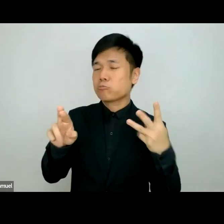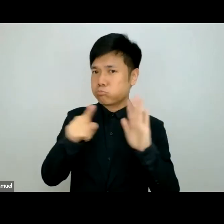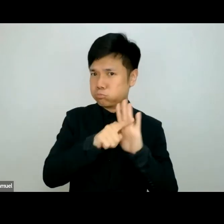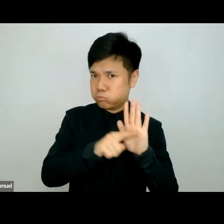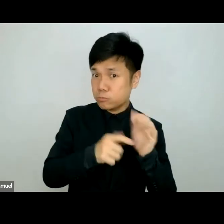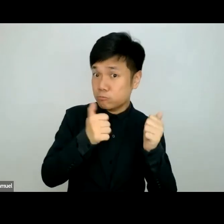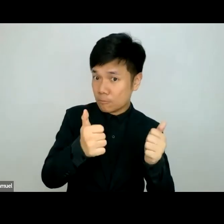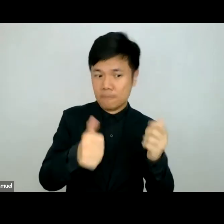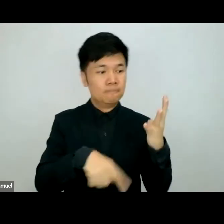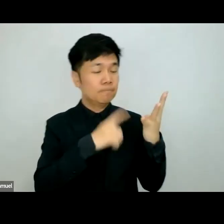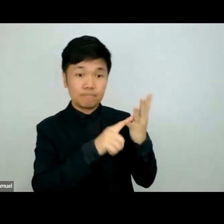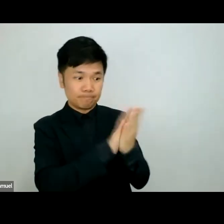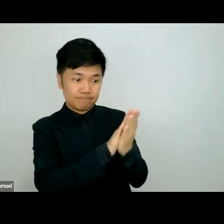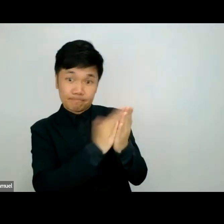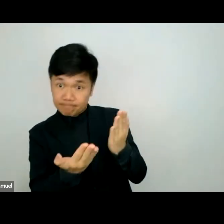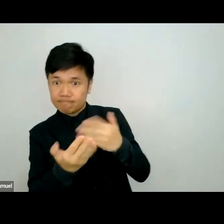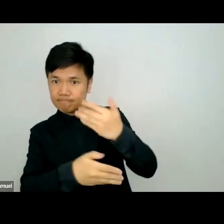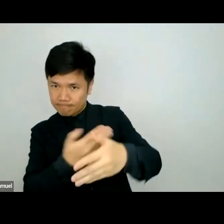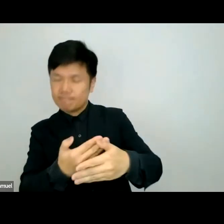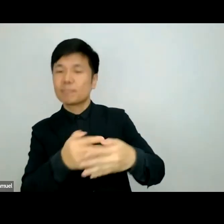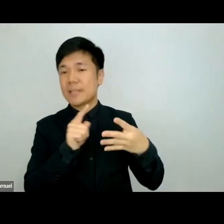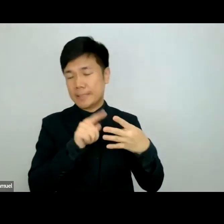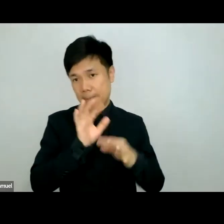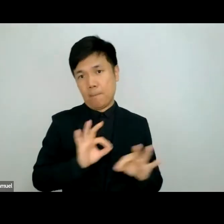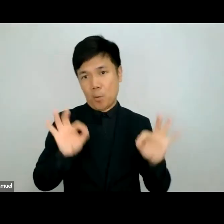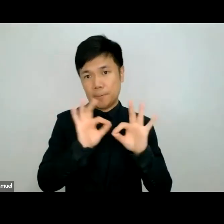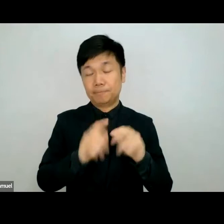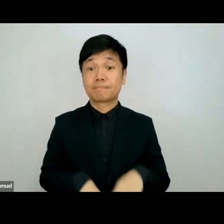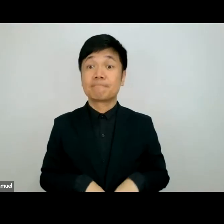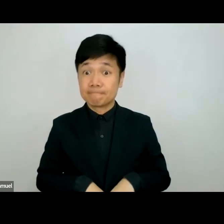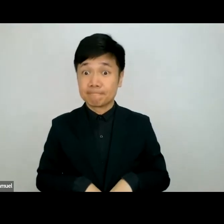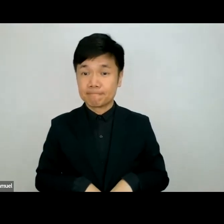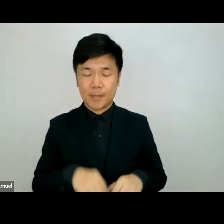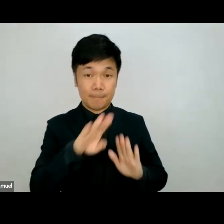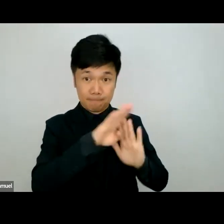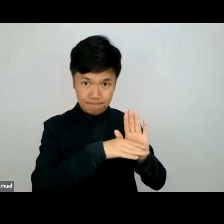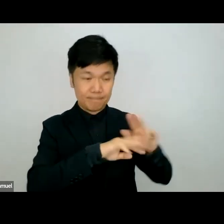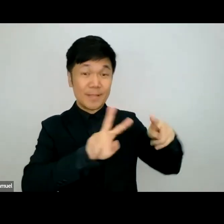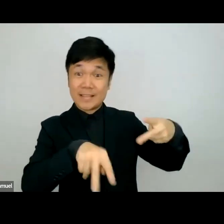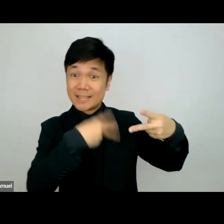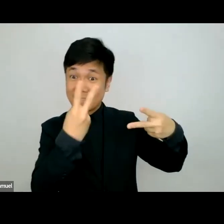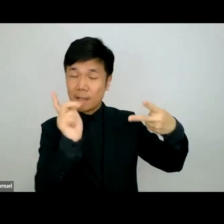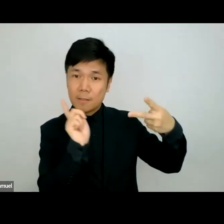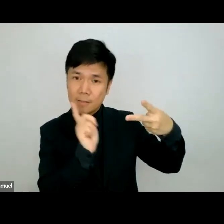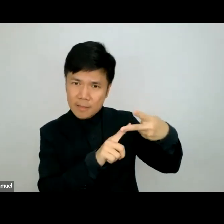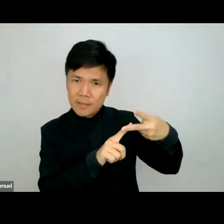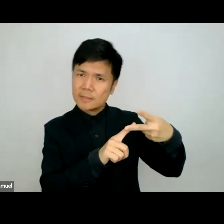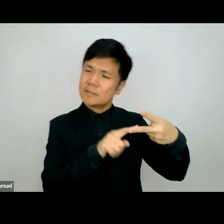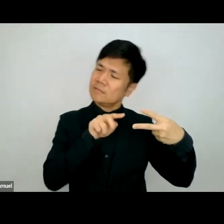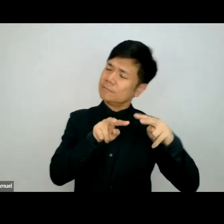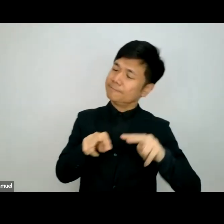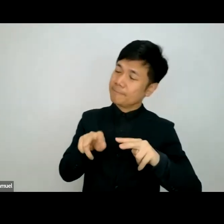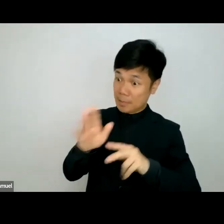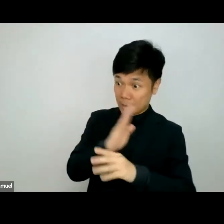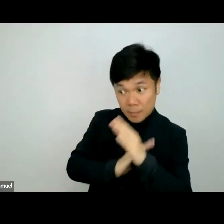situation d'handicap dans toutes les pratiques est très important. Il faut développer des questions et des méthodologies